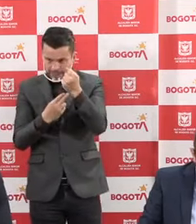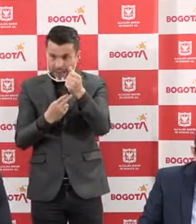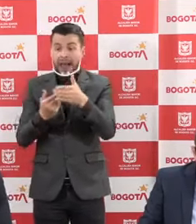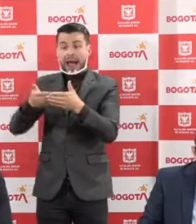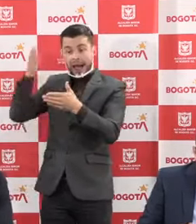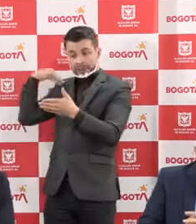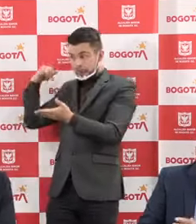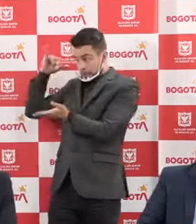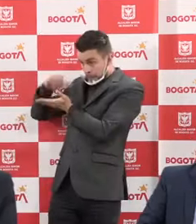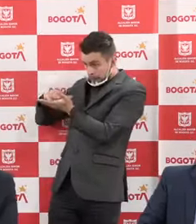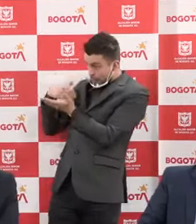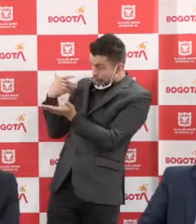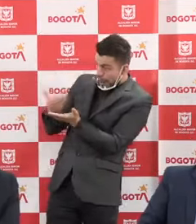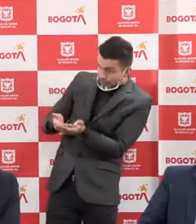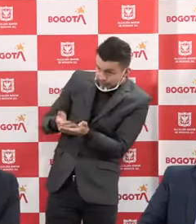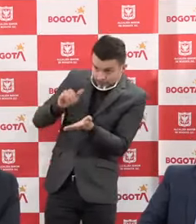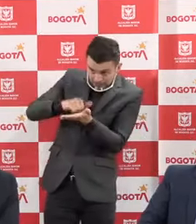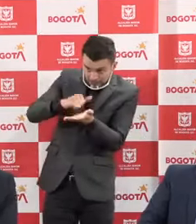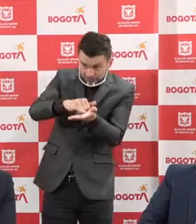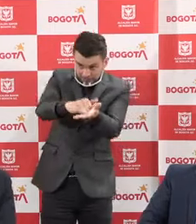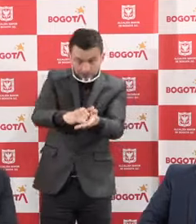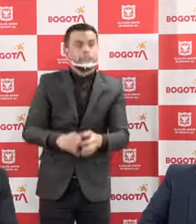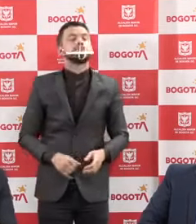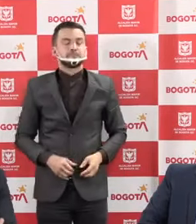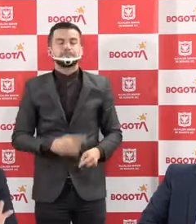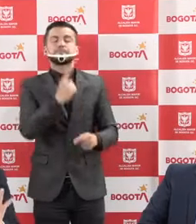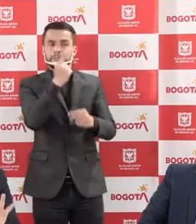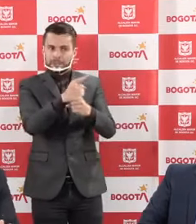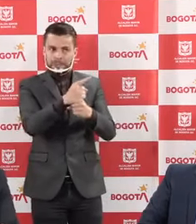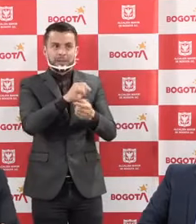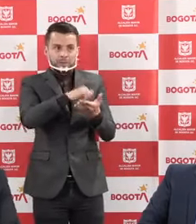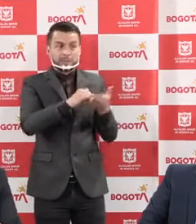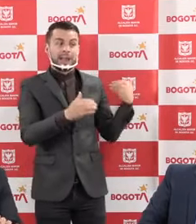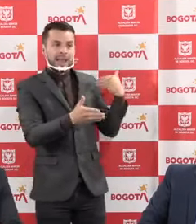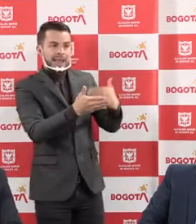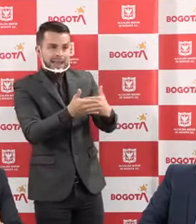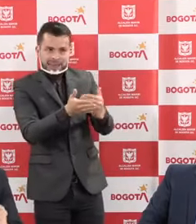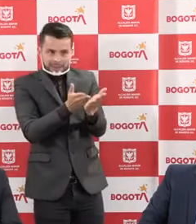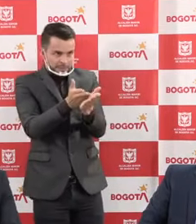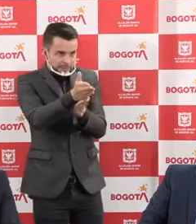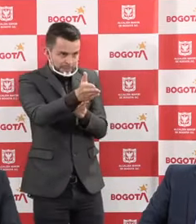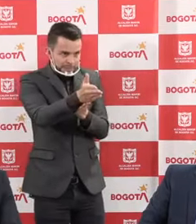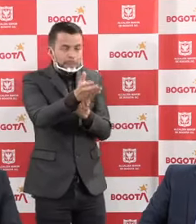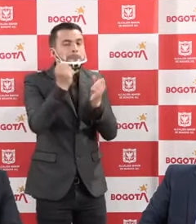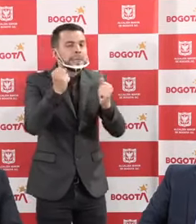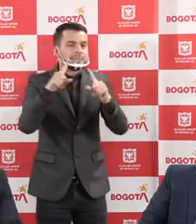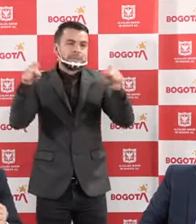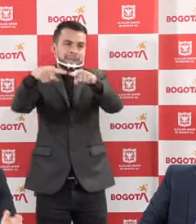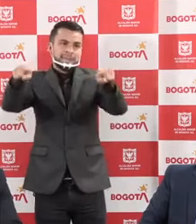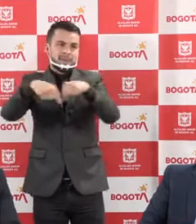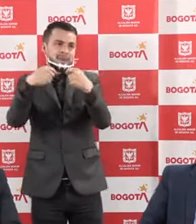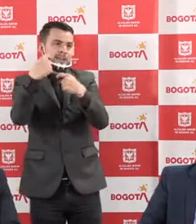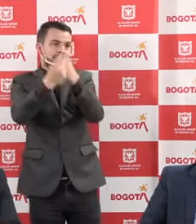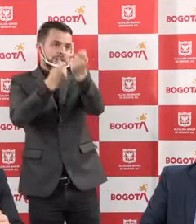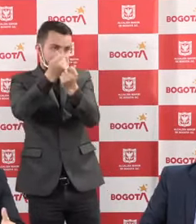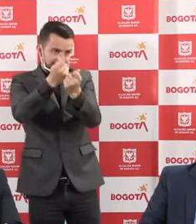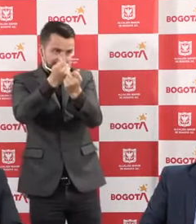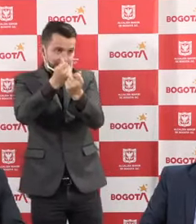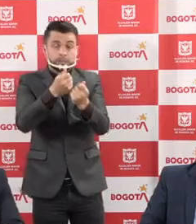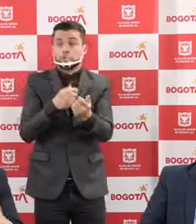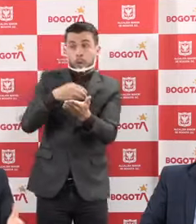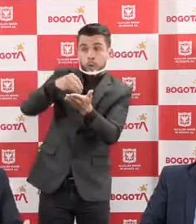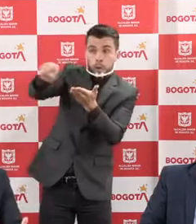permanente el pico y cédula funciona tal como viene funcionando exclusivamente para el comercio para ir a hacer una compra en el supermercado para ir a hacer una compra en el centro